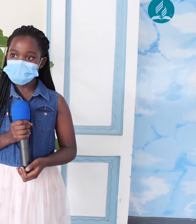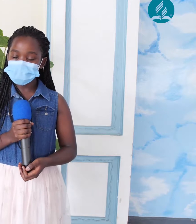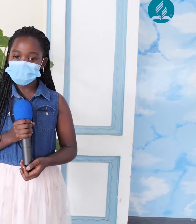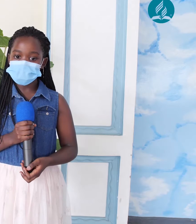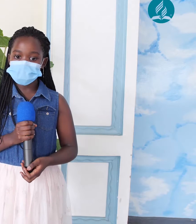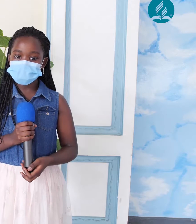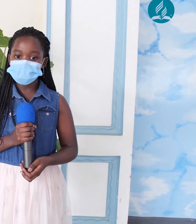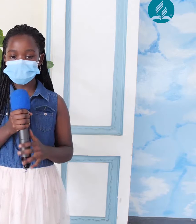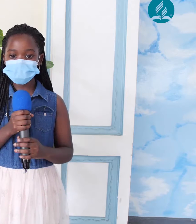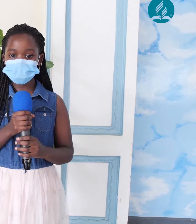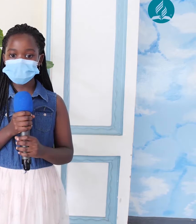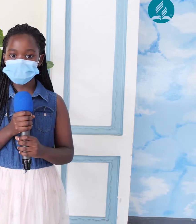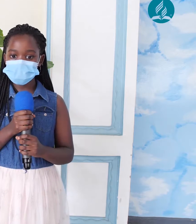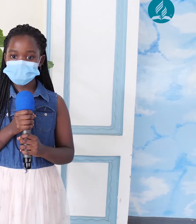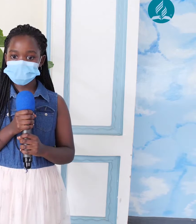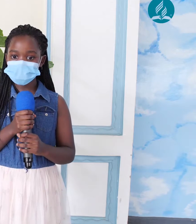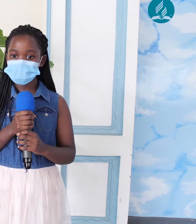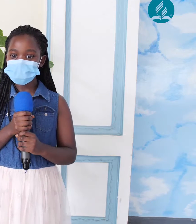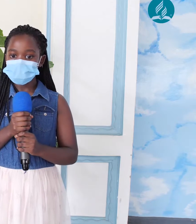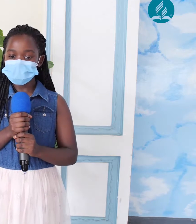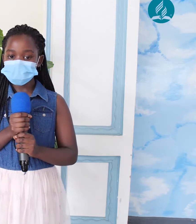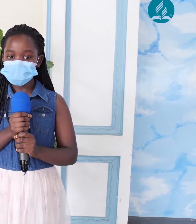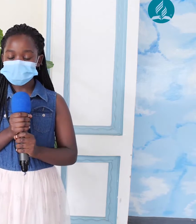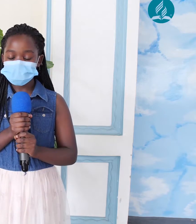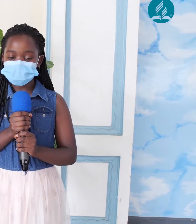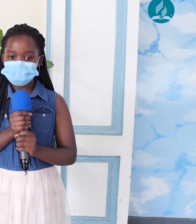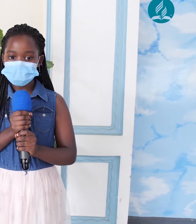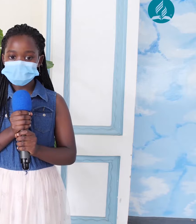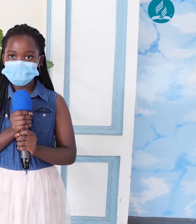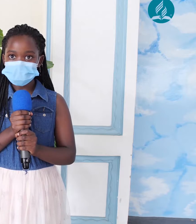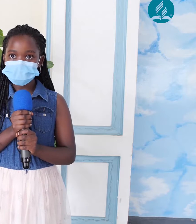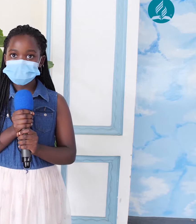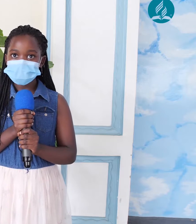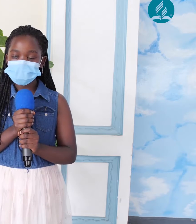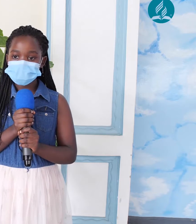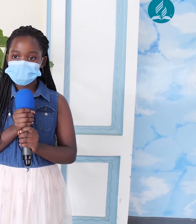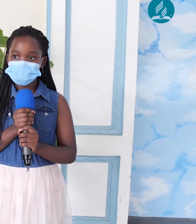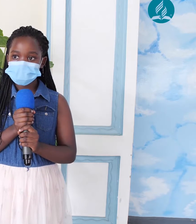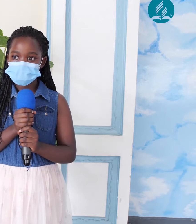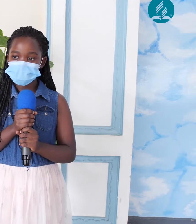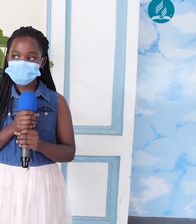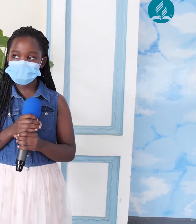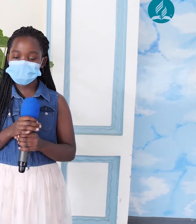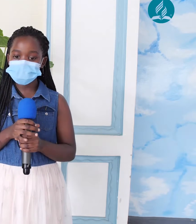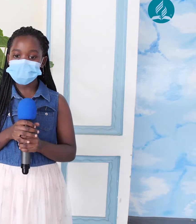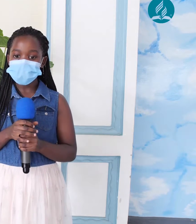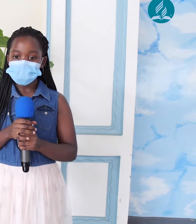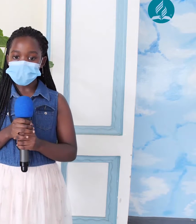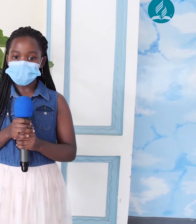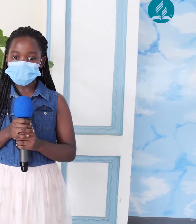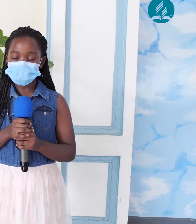amuzamura mu rwego rukomeye. Nuko uwo Hamani umwami Ahasuwerusi ashyiraho itegeko ry'uko iyo aciye imbere